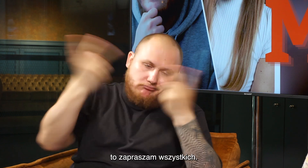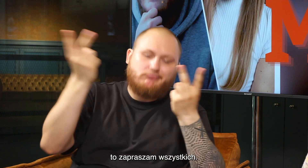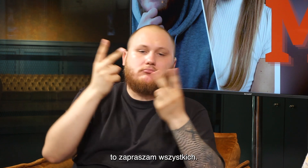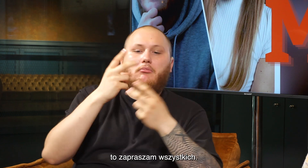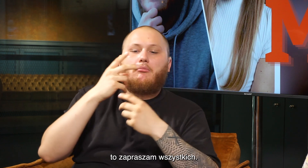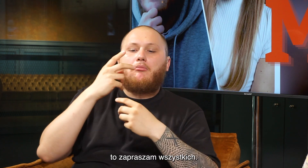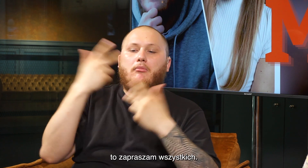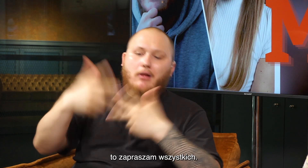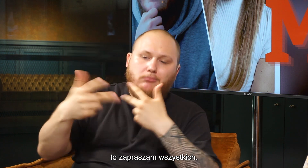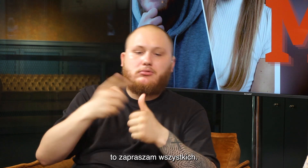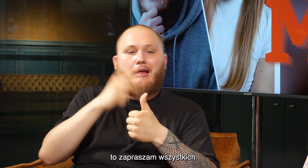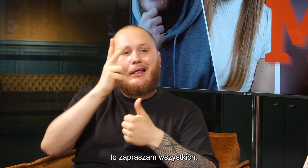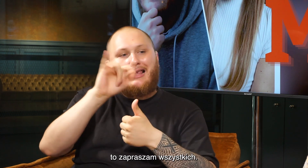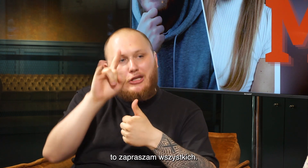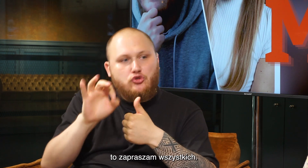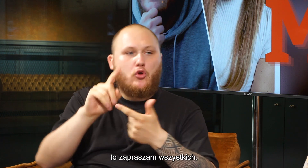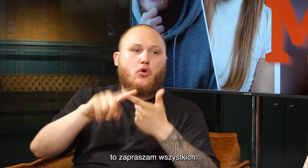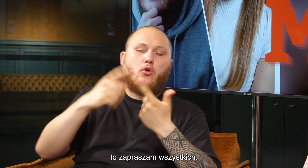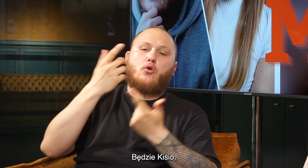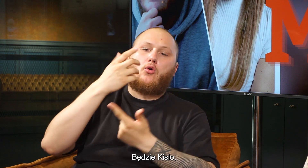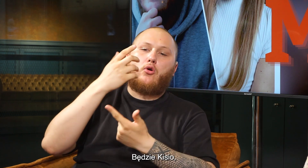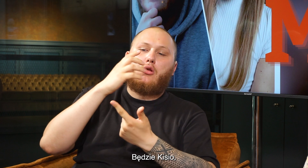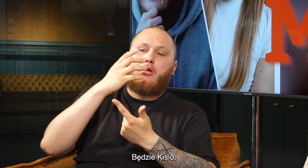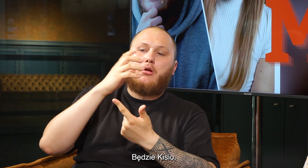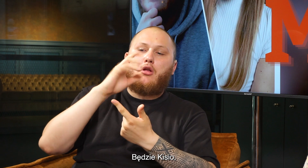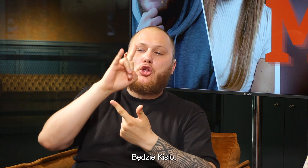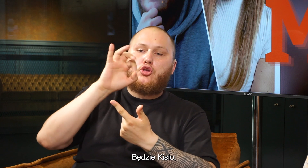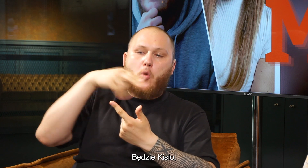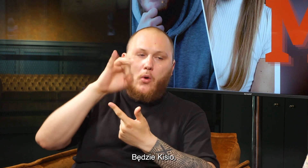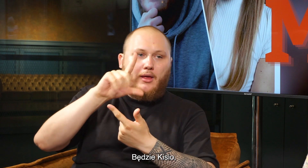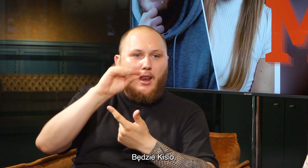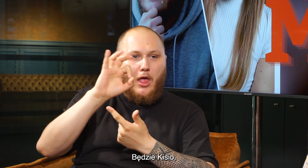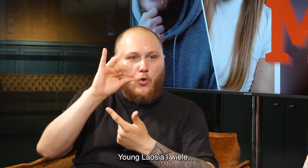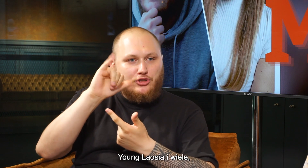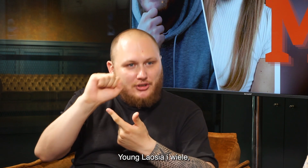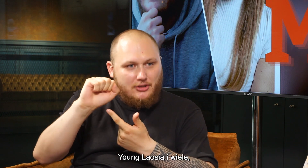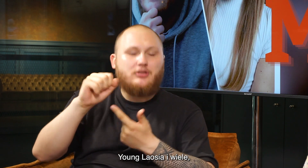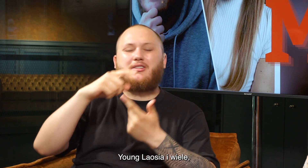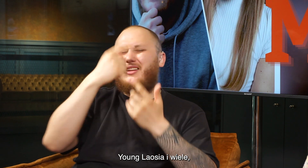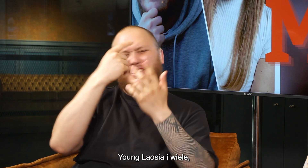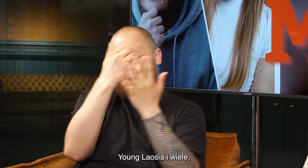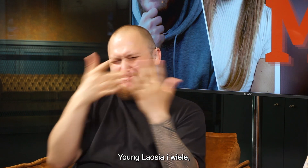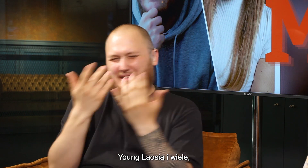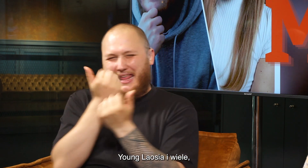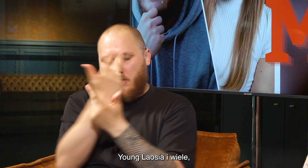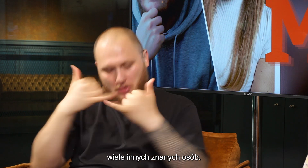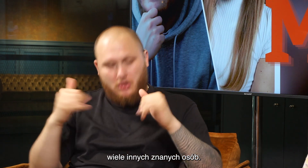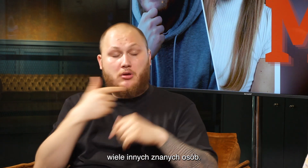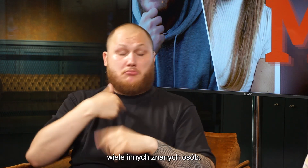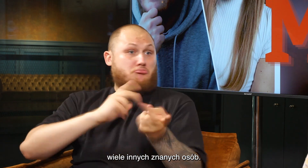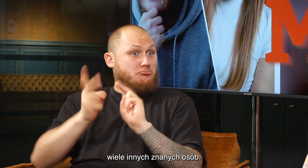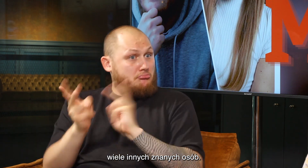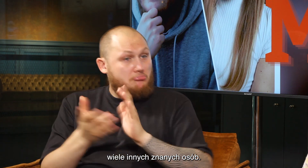zainteresowani, to zapraszam wszystkich. Będzie Kisho, Liang Laosia i wiele,